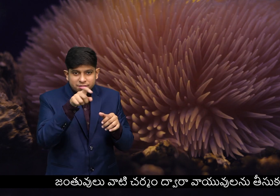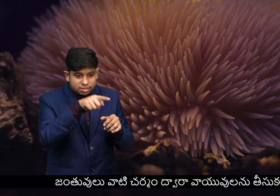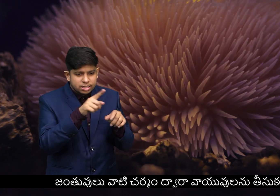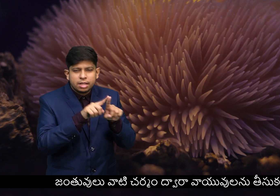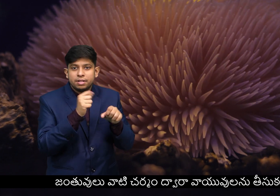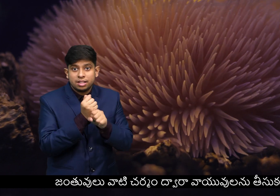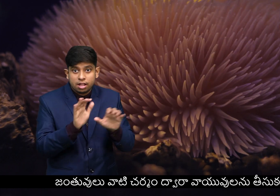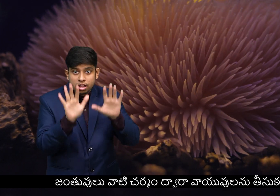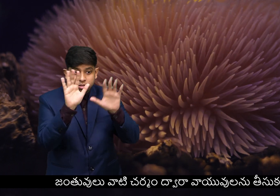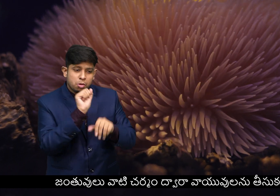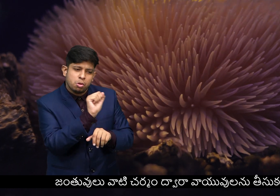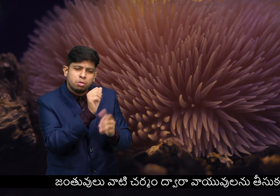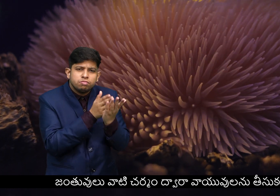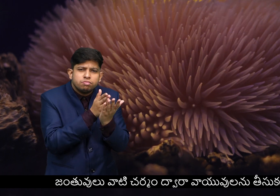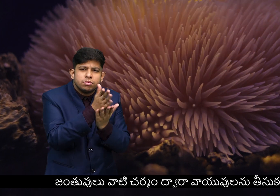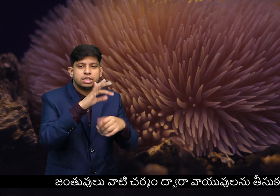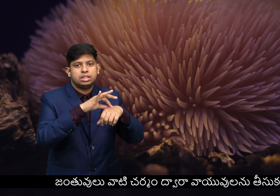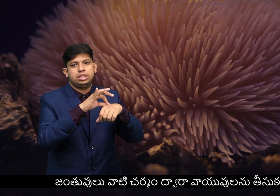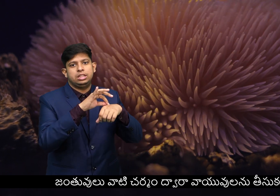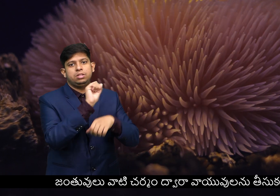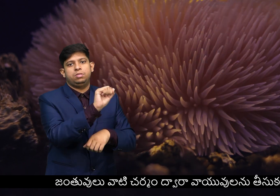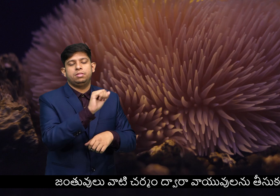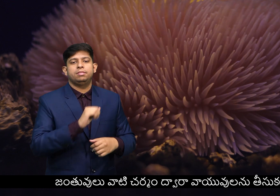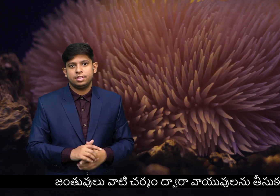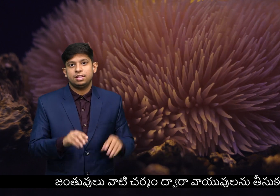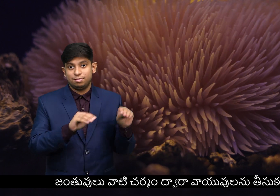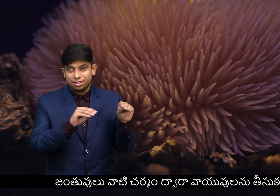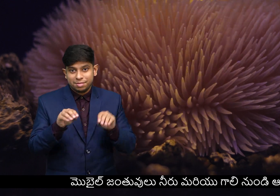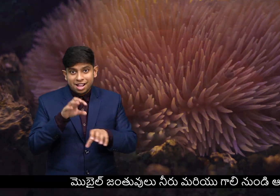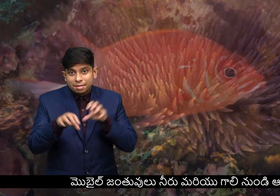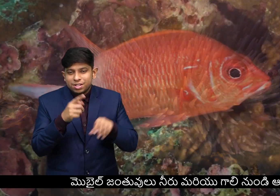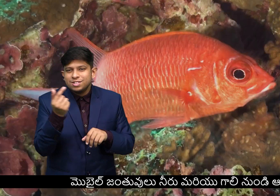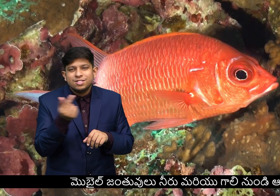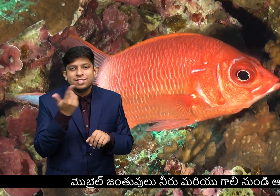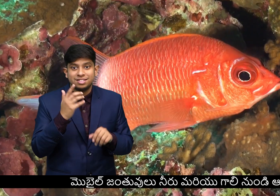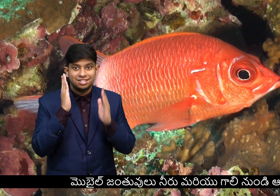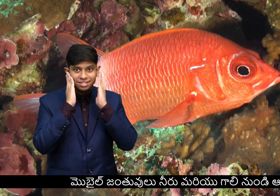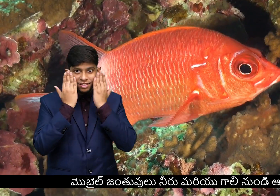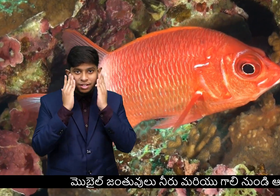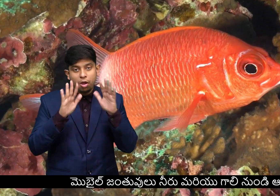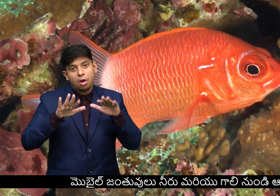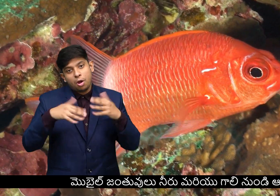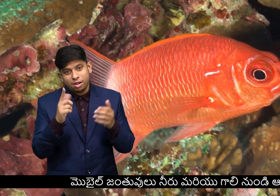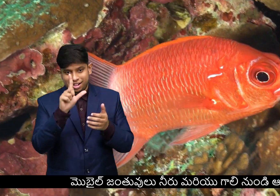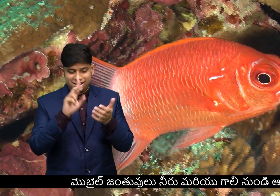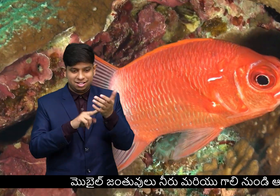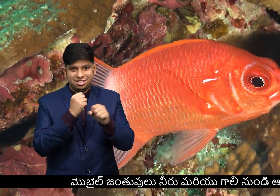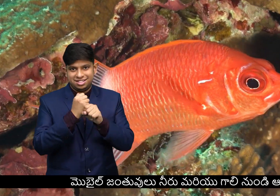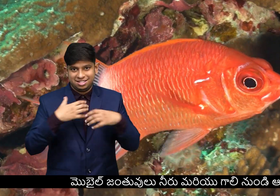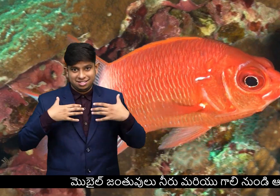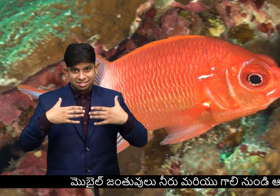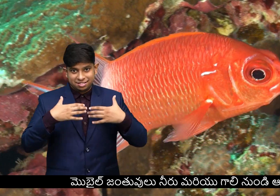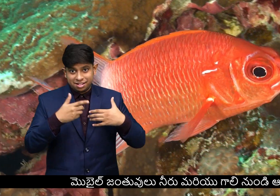జంతువులు వాటి చర్మం ద్వారా వాయువులను తీసుకుంటాయి. మొబైల్ జంతువులు నీరు మరియు గాలి